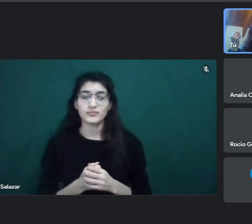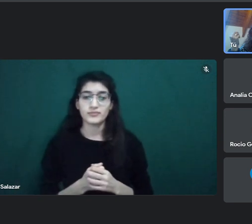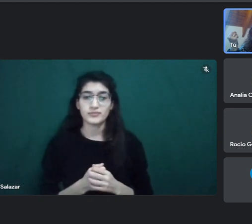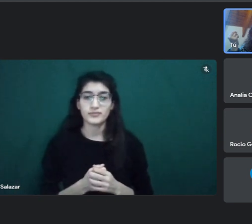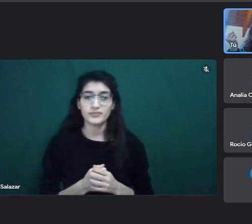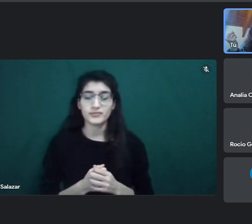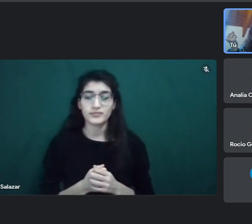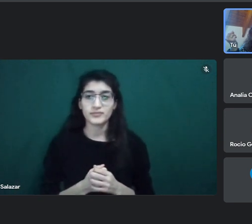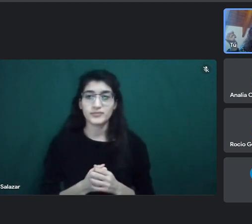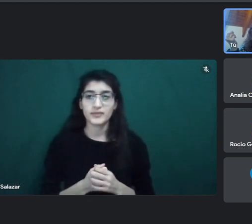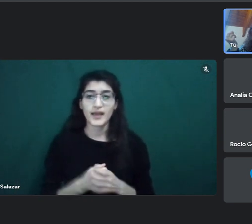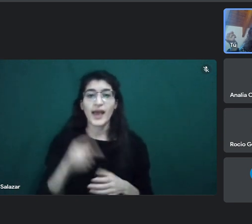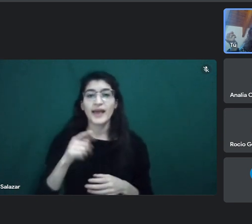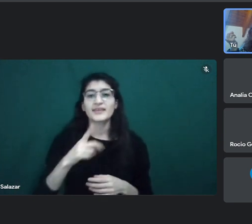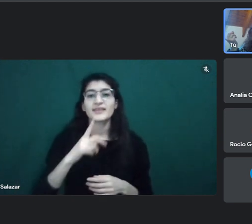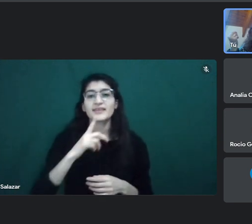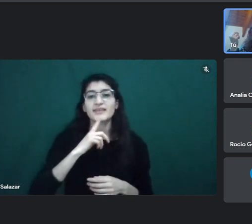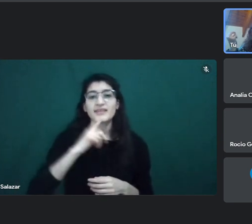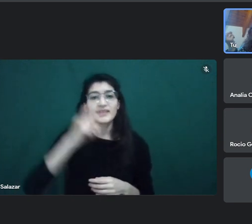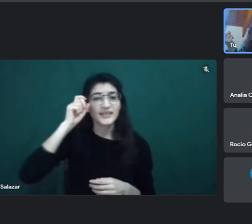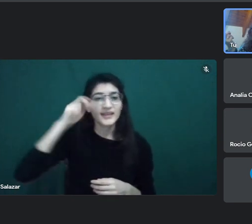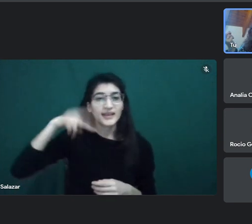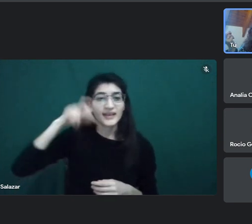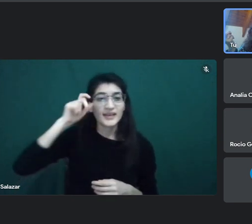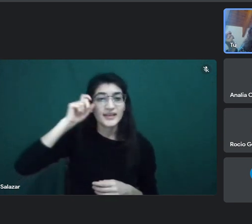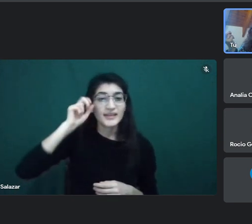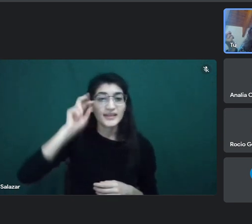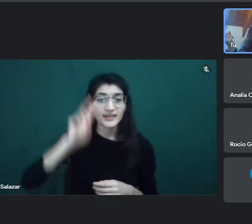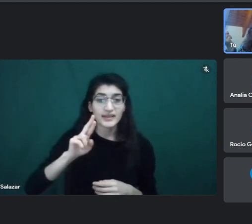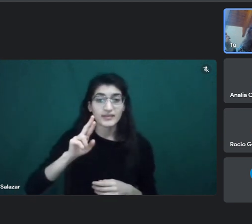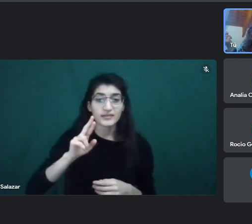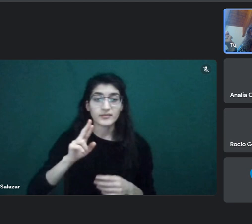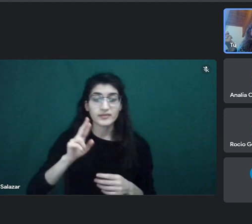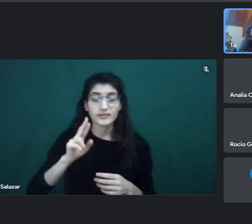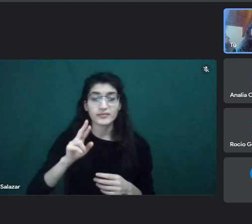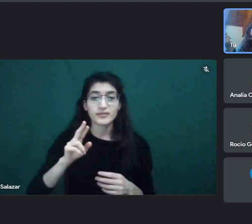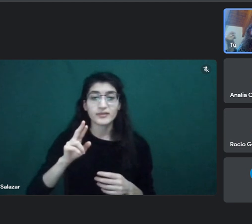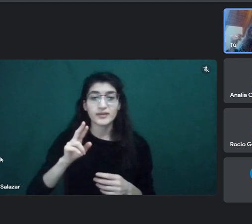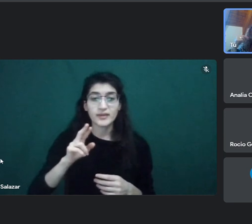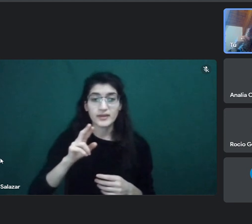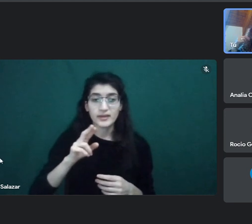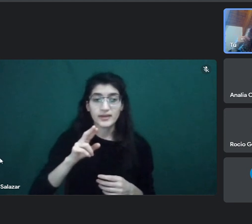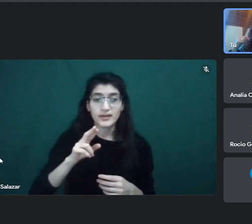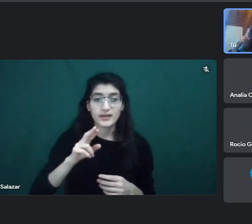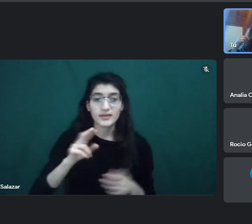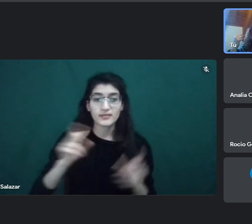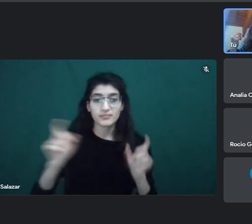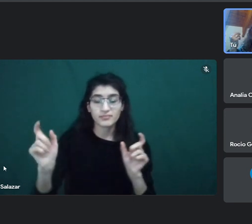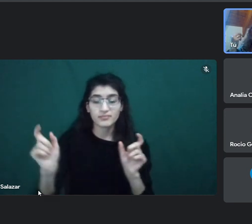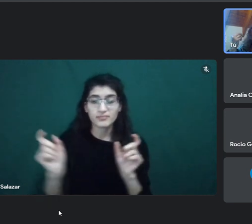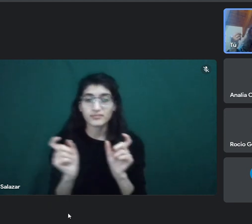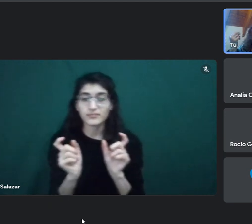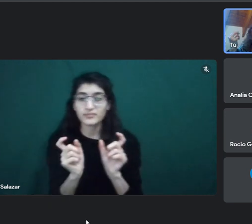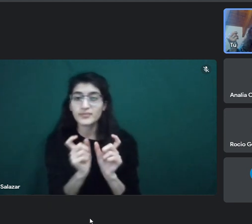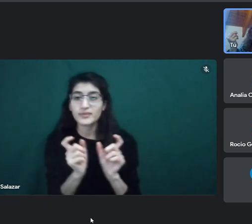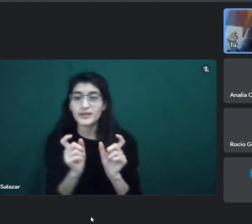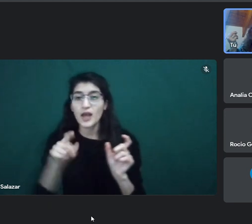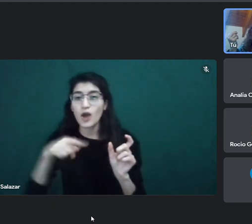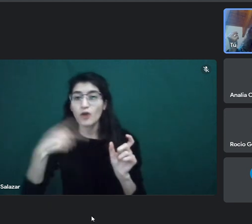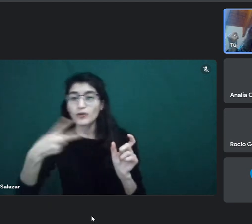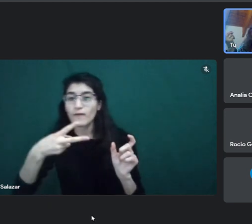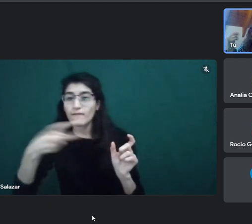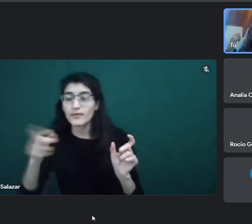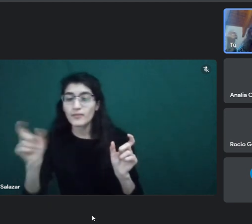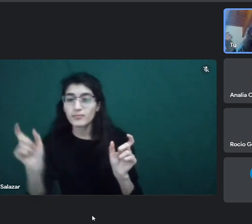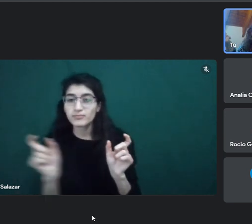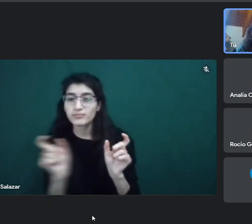es tener. Acá sí es tener porque está solo. Pero acá, que está delante otro verbo, es como auxiliar que se traduce a